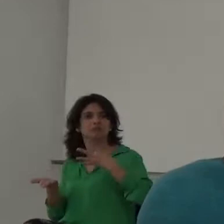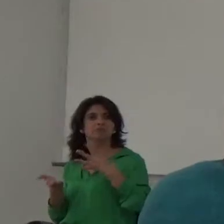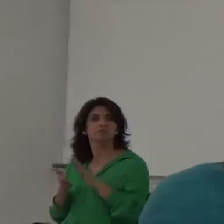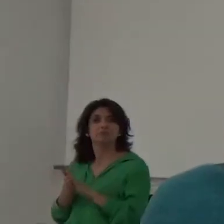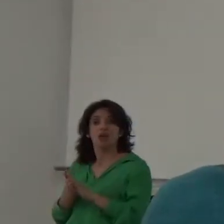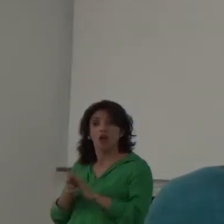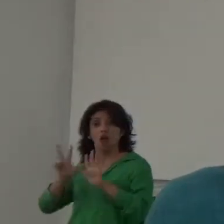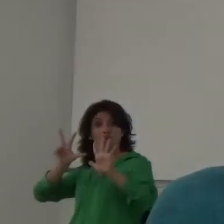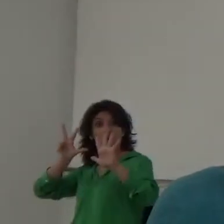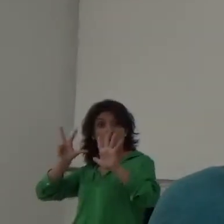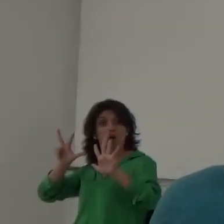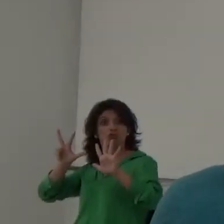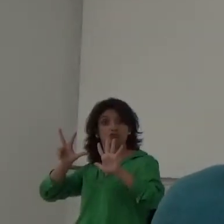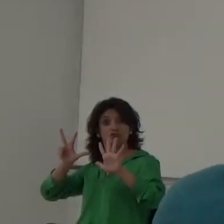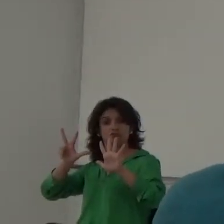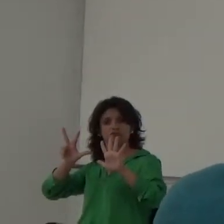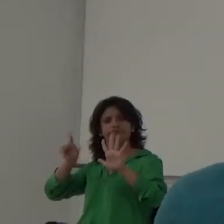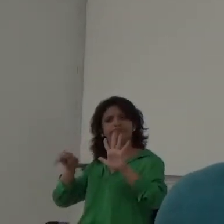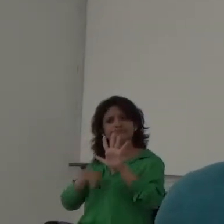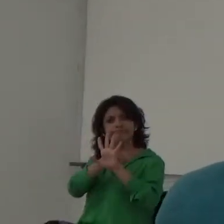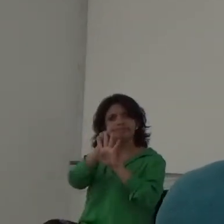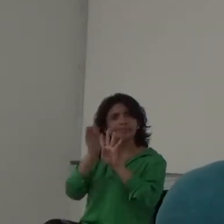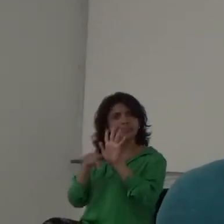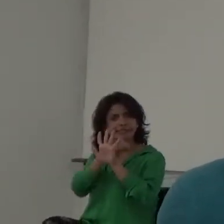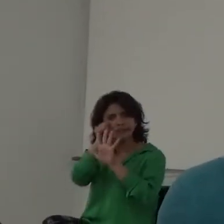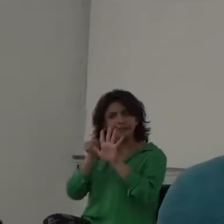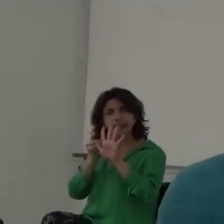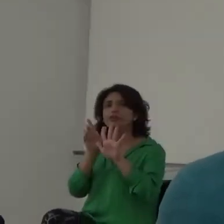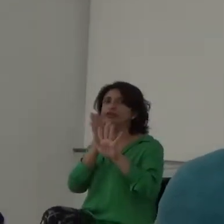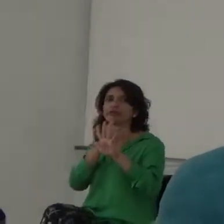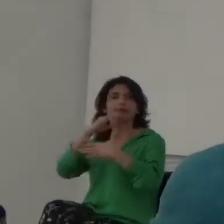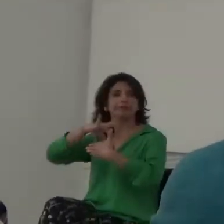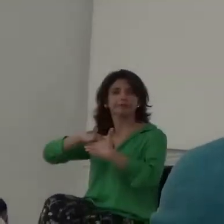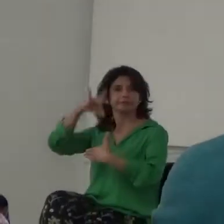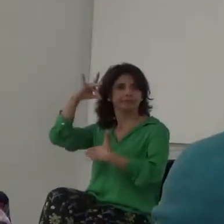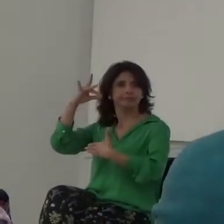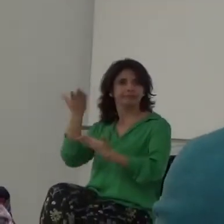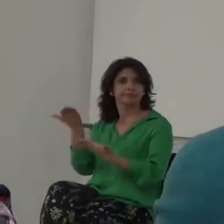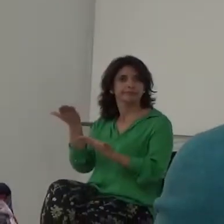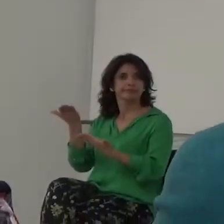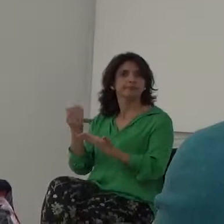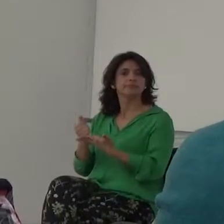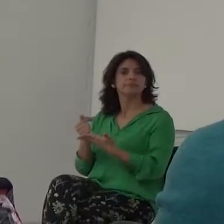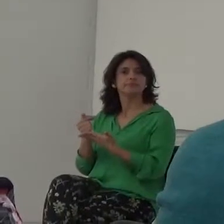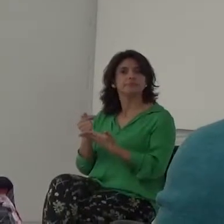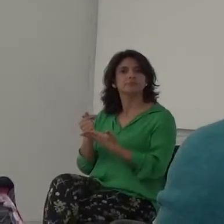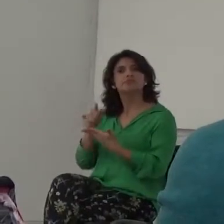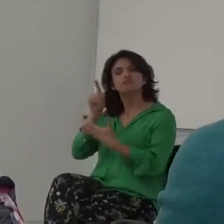sección, 5 no tienen resolución. Y coinciden